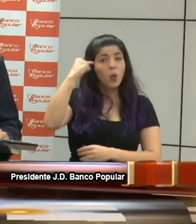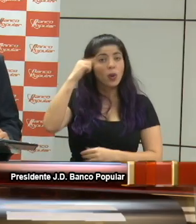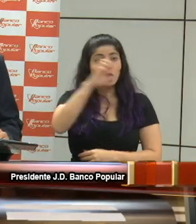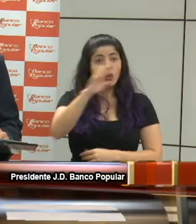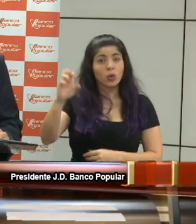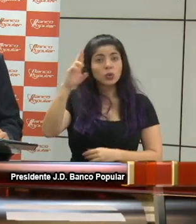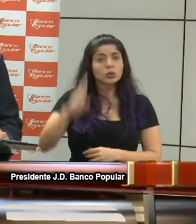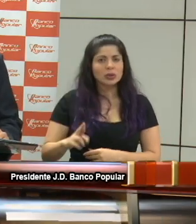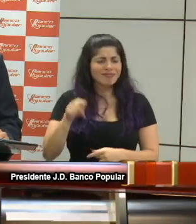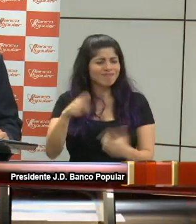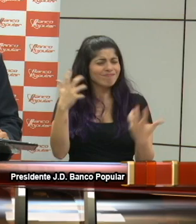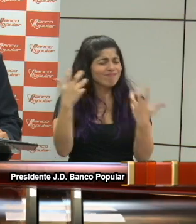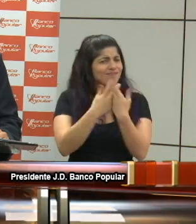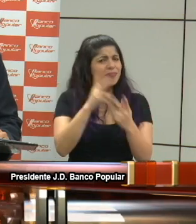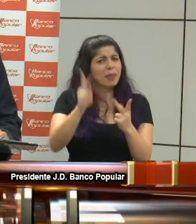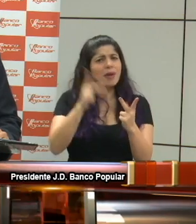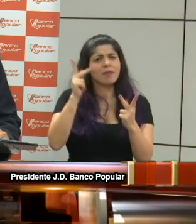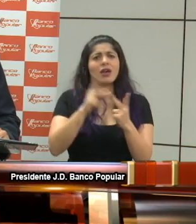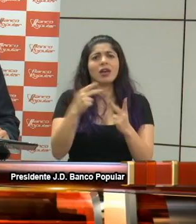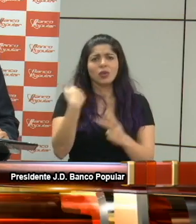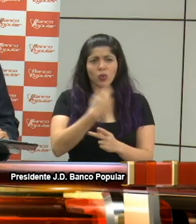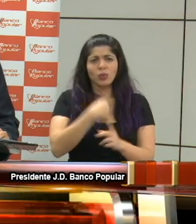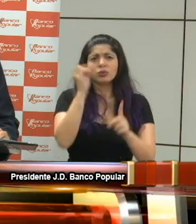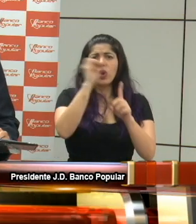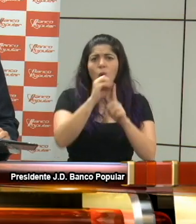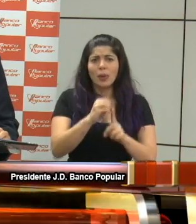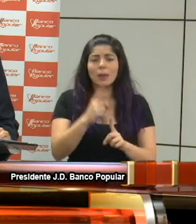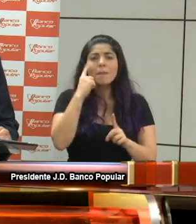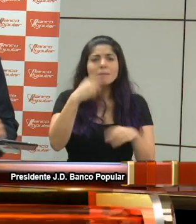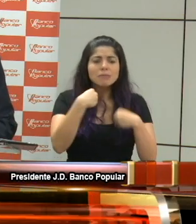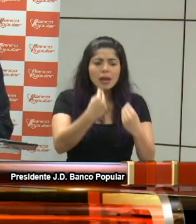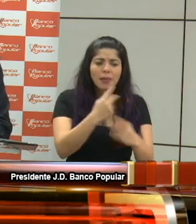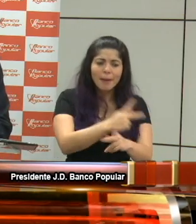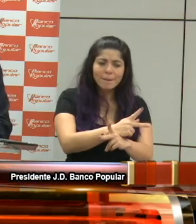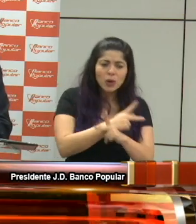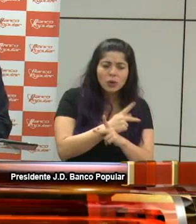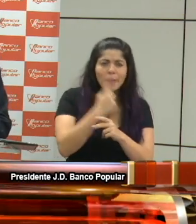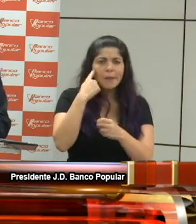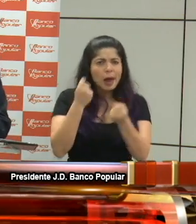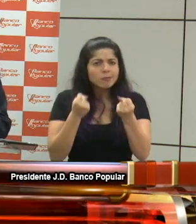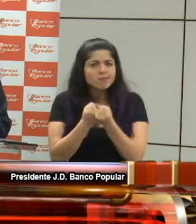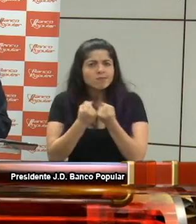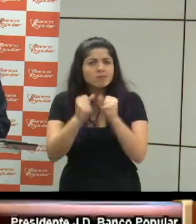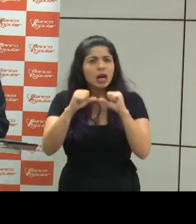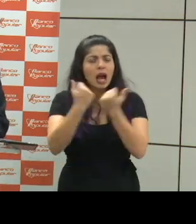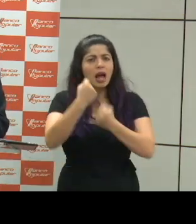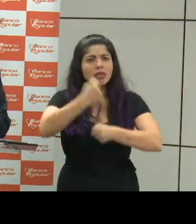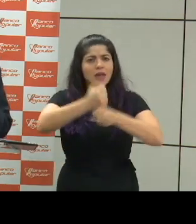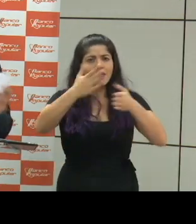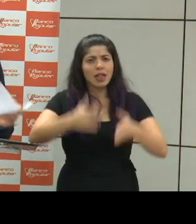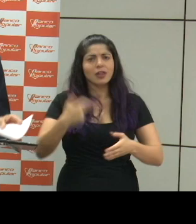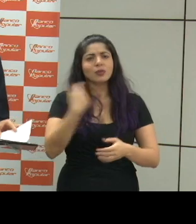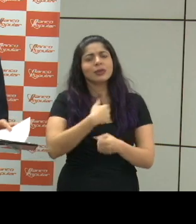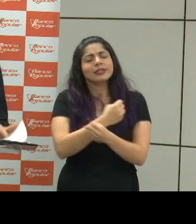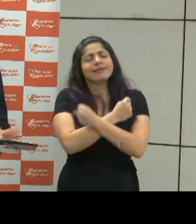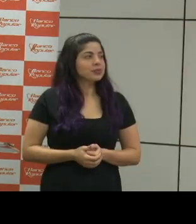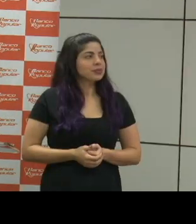costarricense, calza la perfección dentro de nuestros objetivos de protección y amparo al sector laboral de nuestro querido